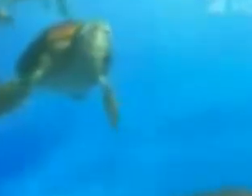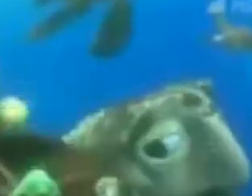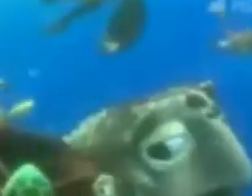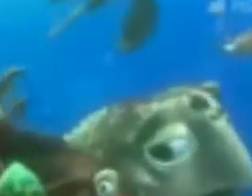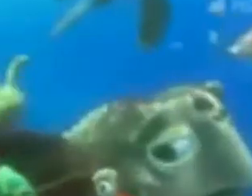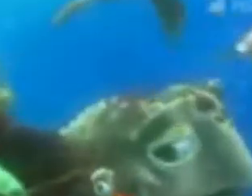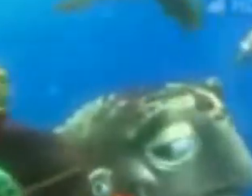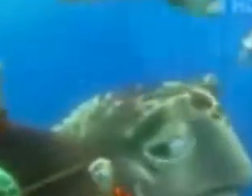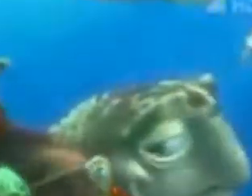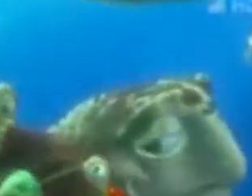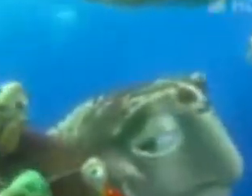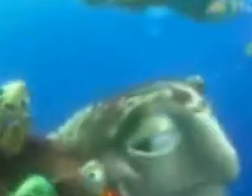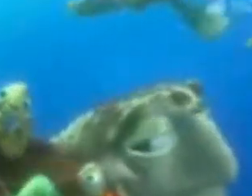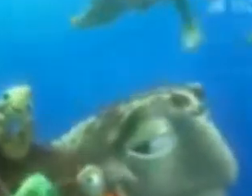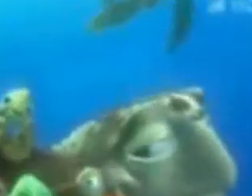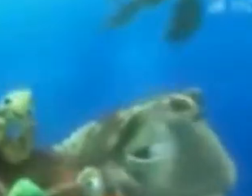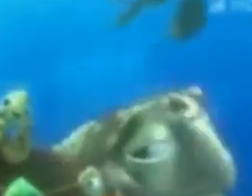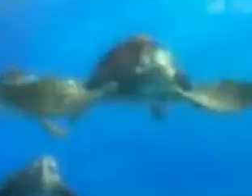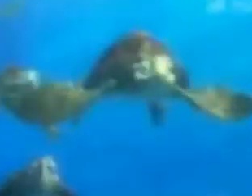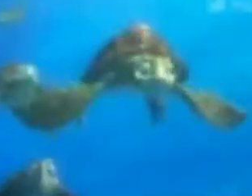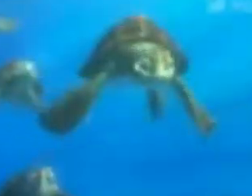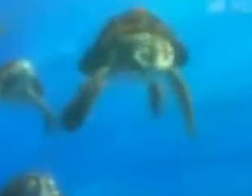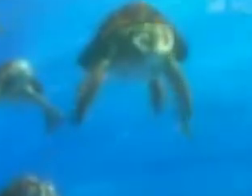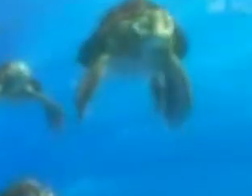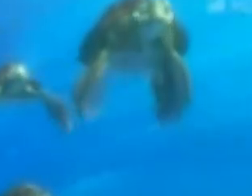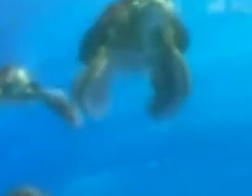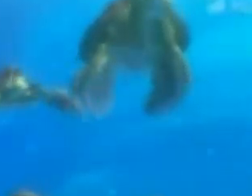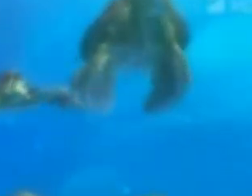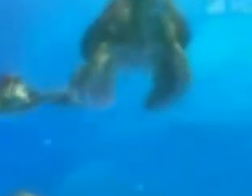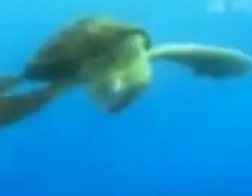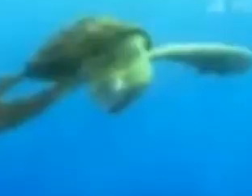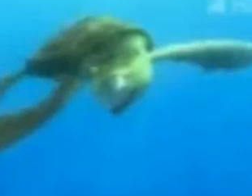Puxa demais! Gente, que legal!